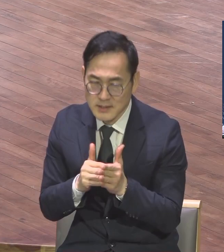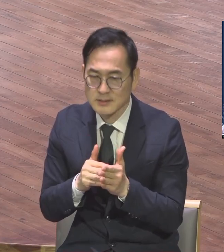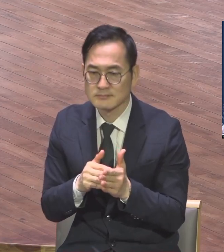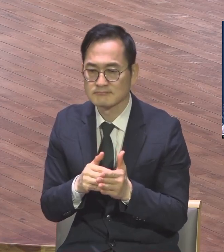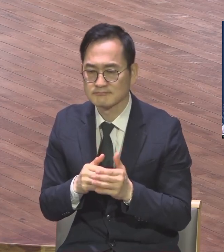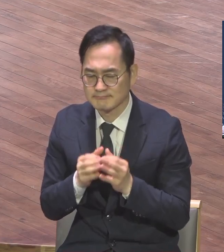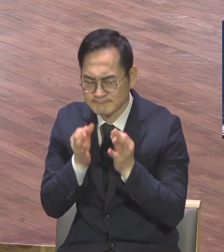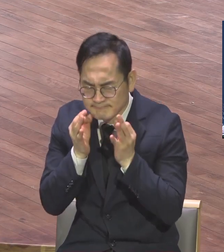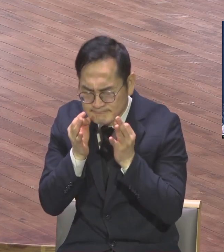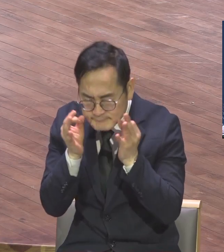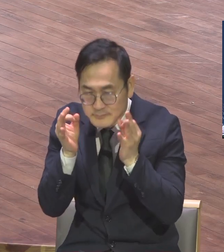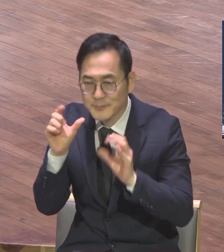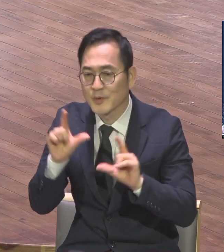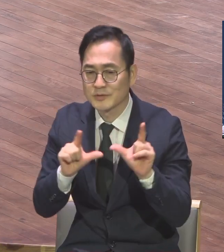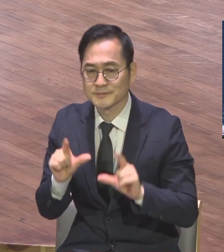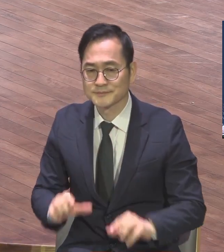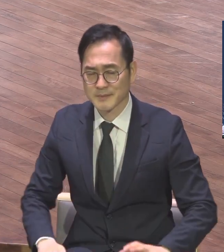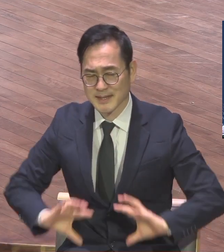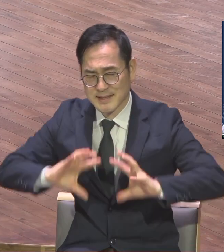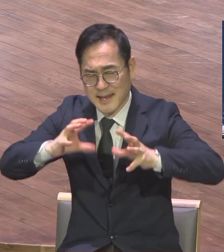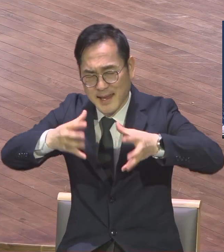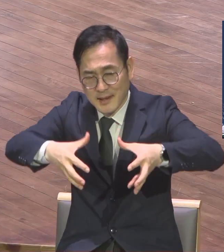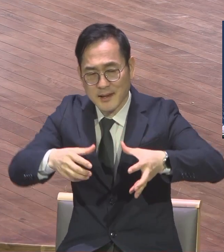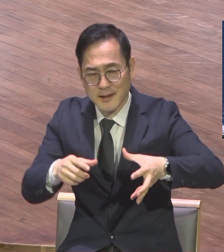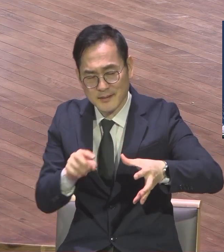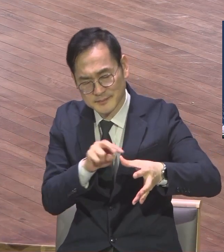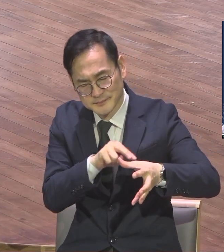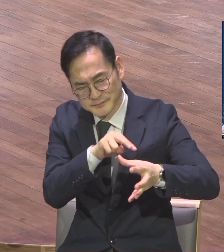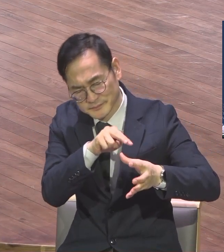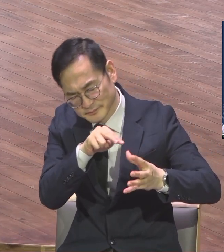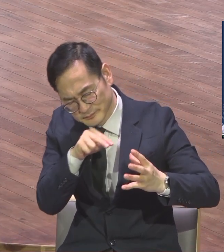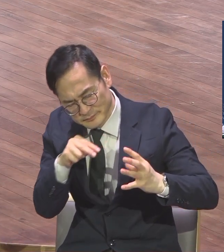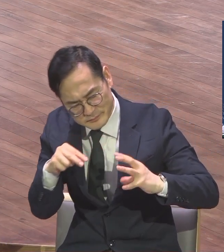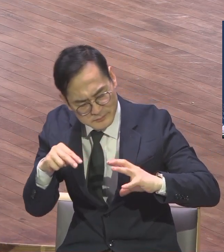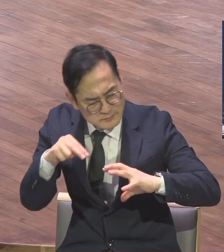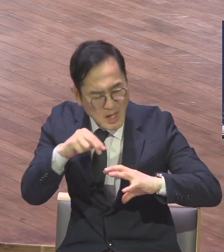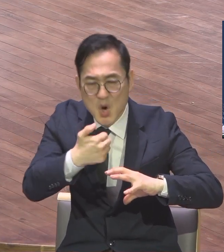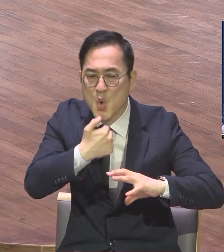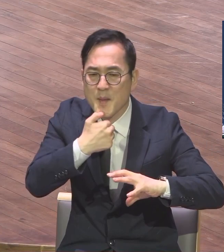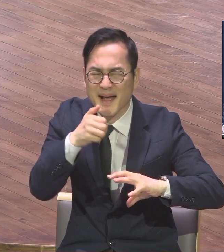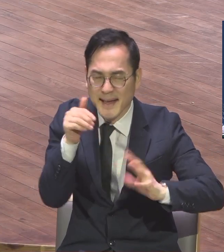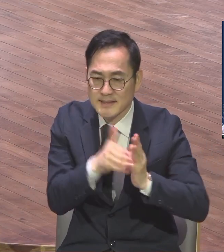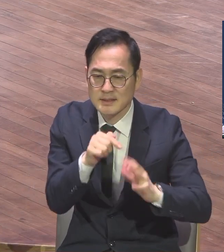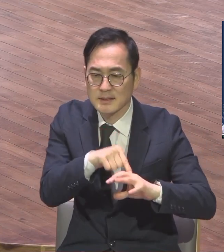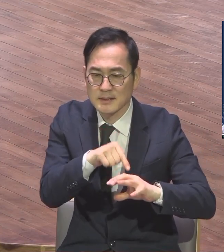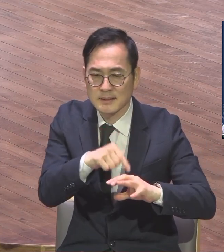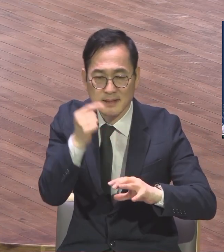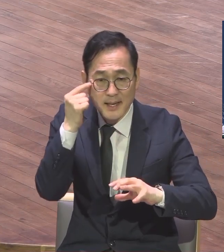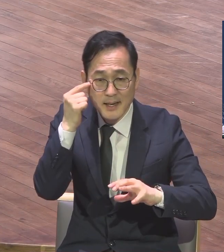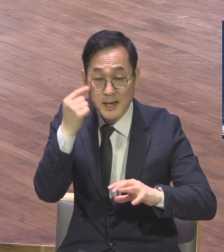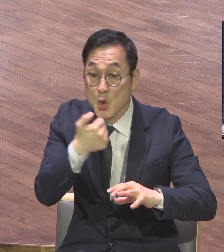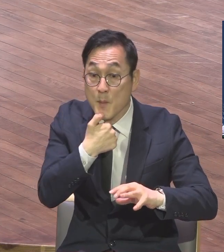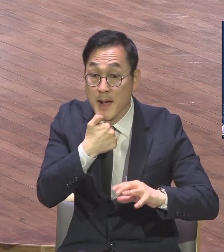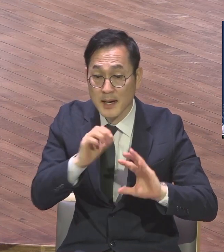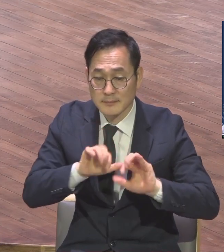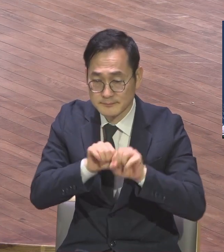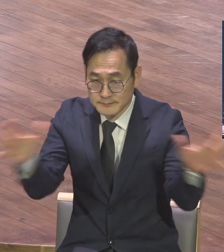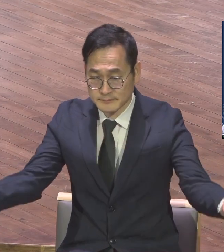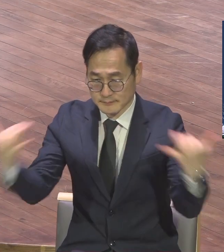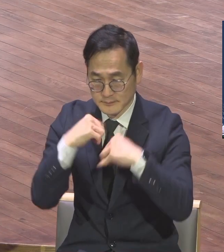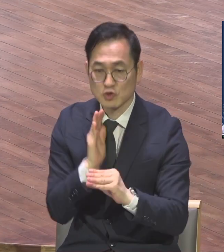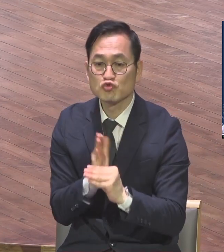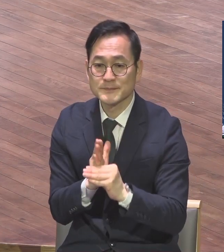전략가였습니다. 그는 세계를 보면서 로마를 보았습니다. 당시의 로마는 세계의